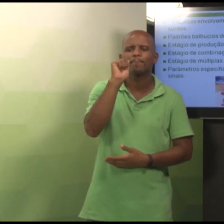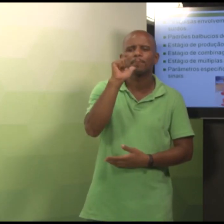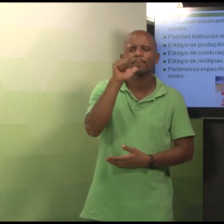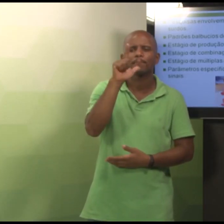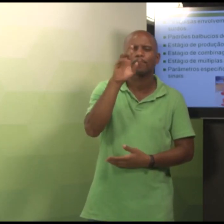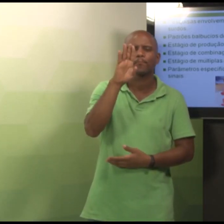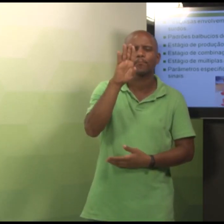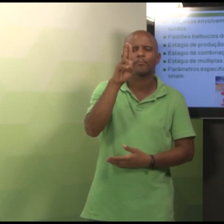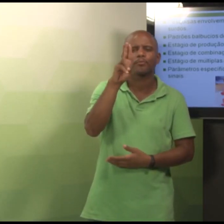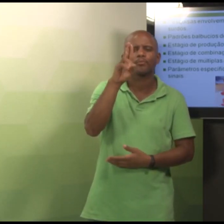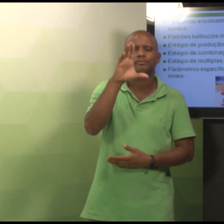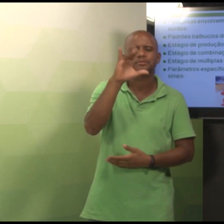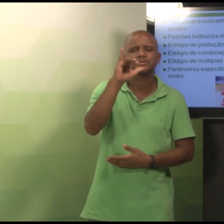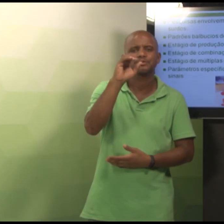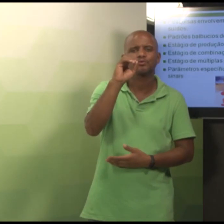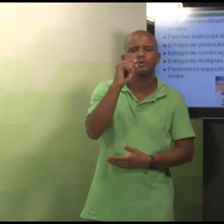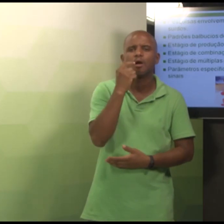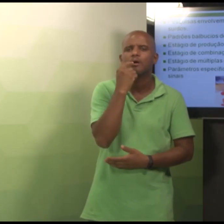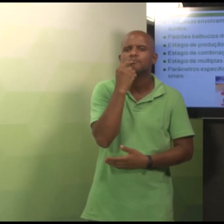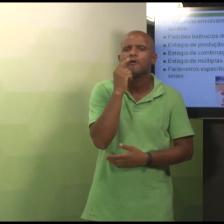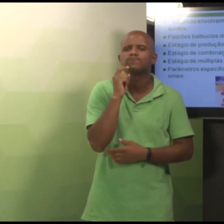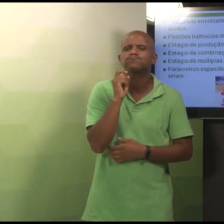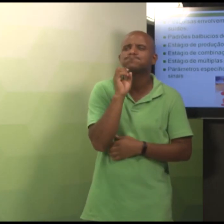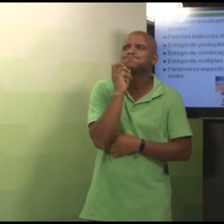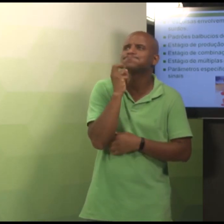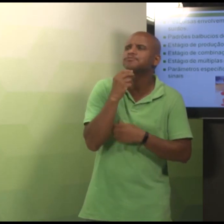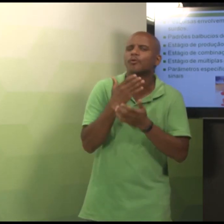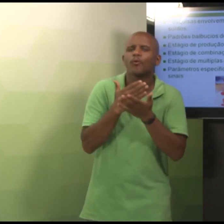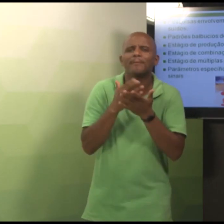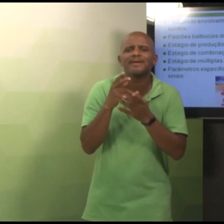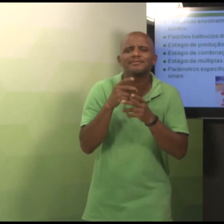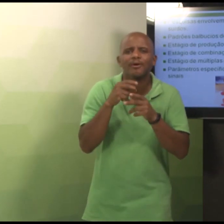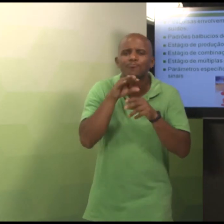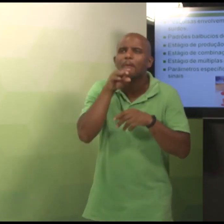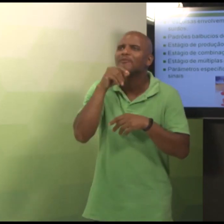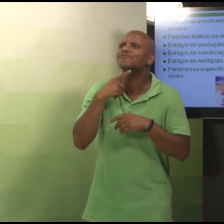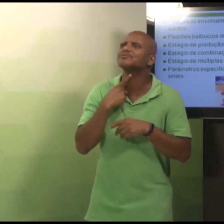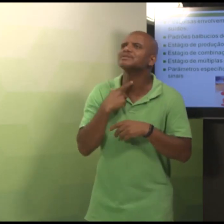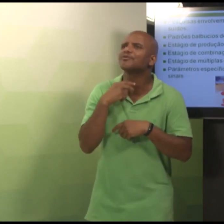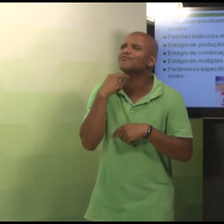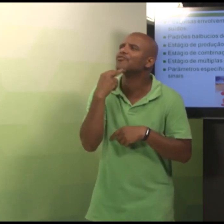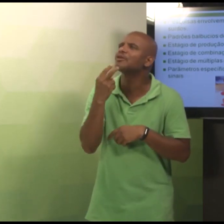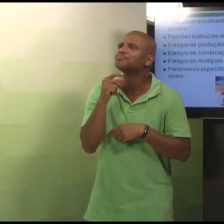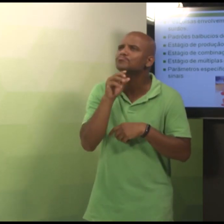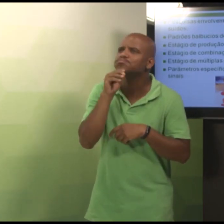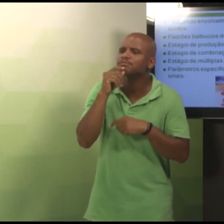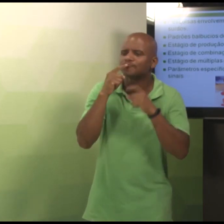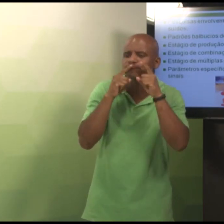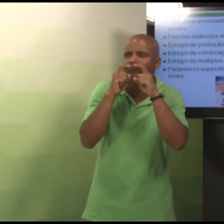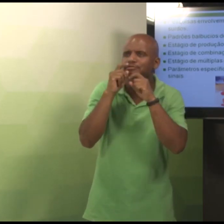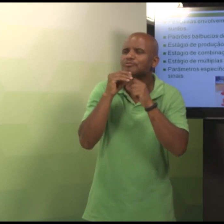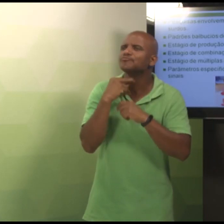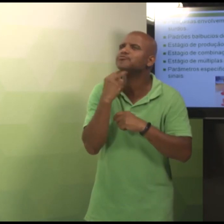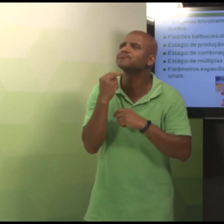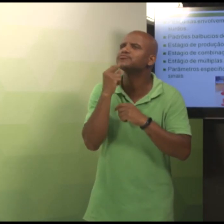Ao nascer, a criança ela começa a balbuciar, emitir